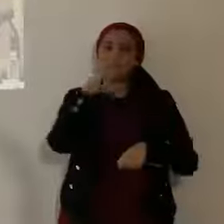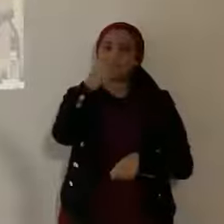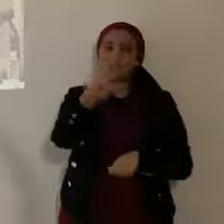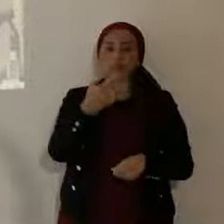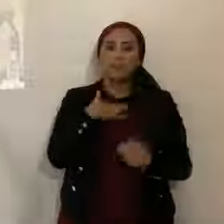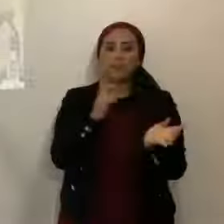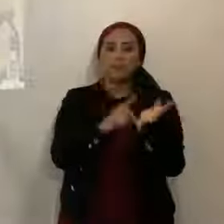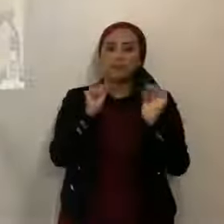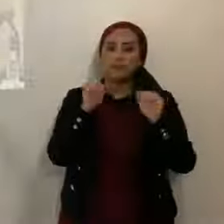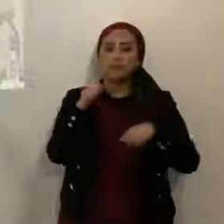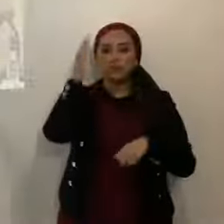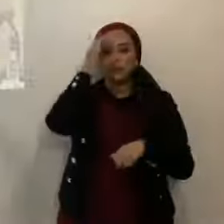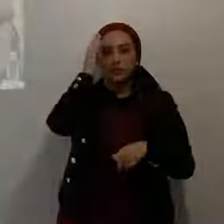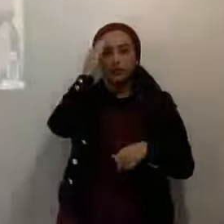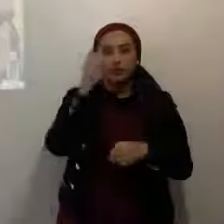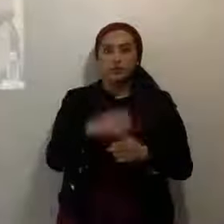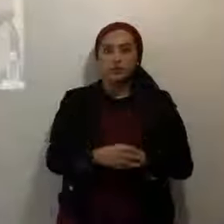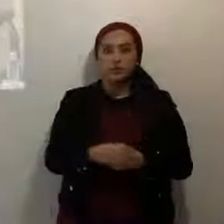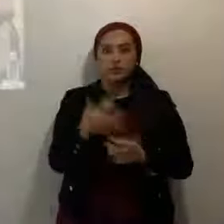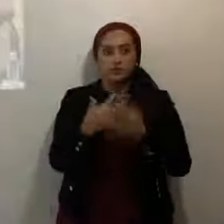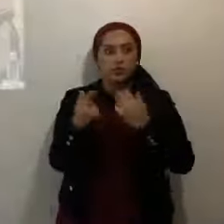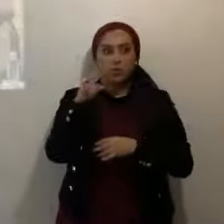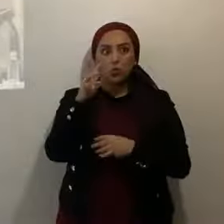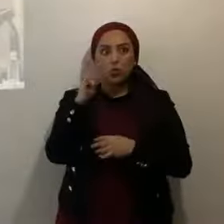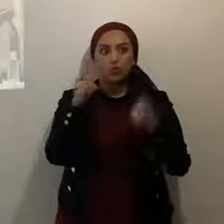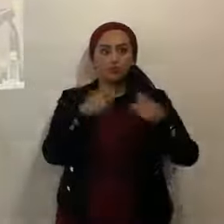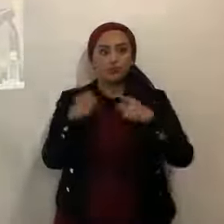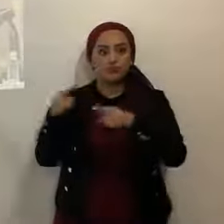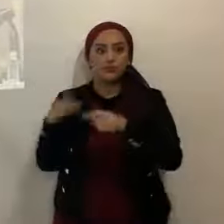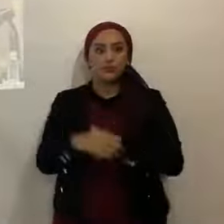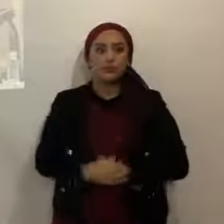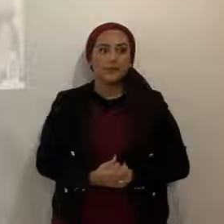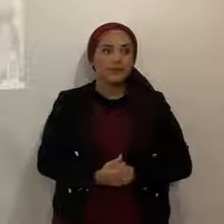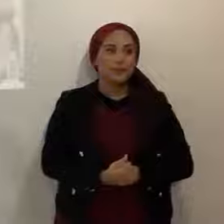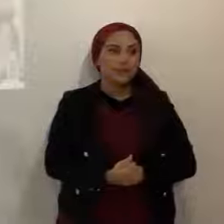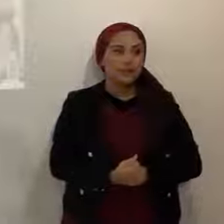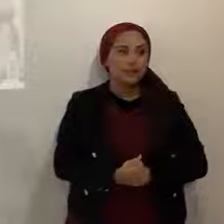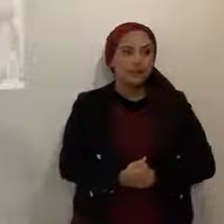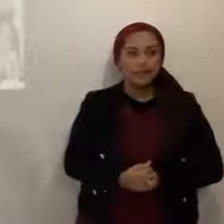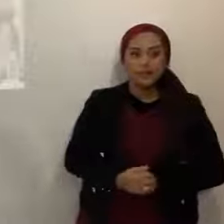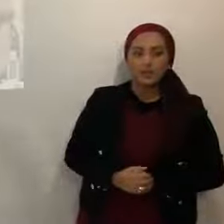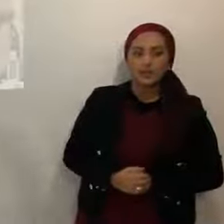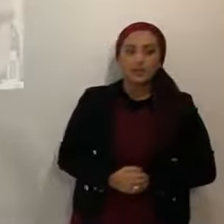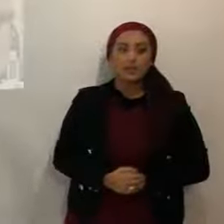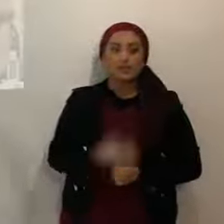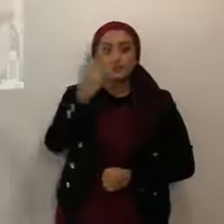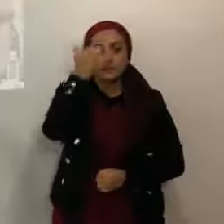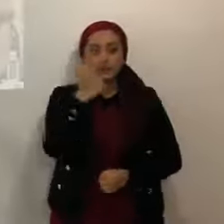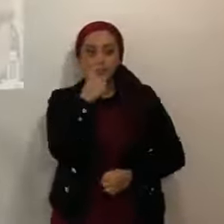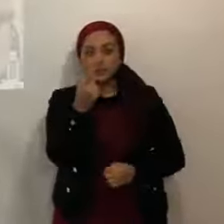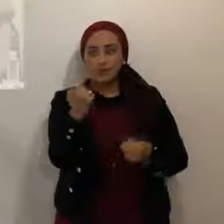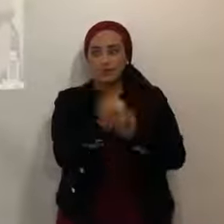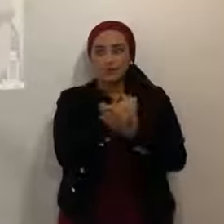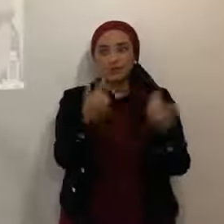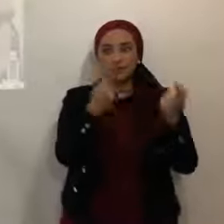médico cirujano. O sea, es algo increíble. Vean, la gente está alejada de Yahshua Mashiach, por eso es todo esto, todo lo que está pasando. Y